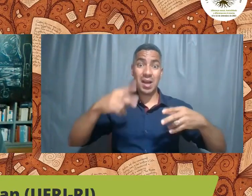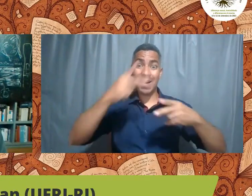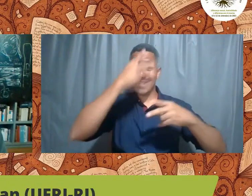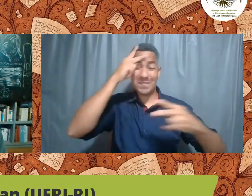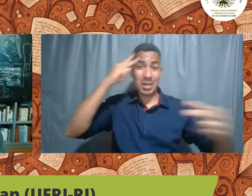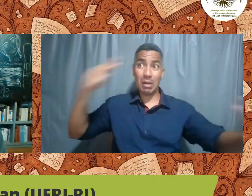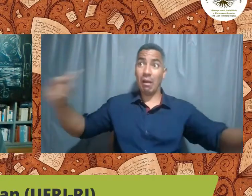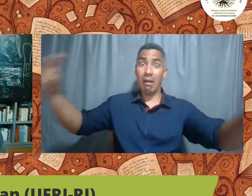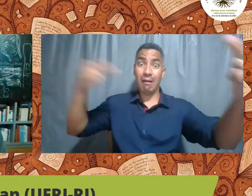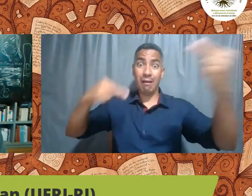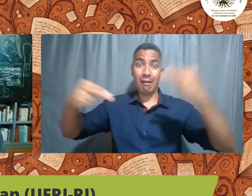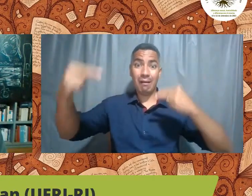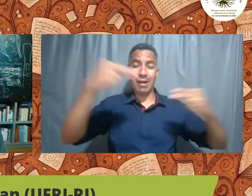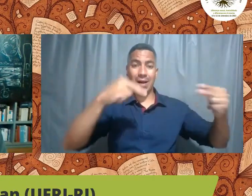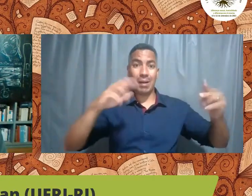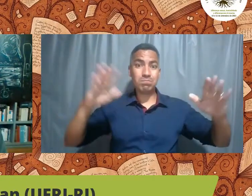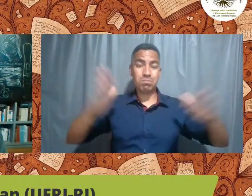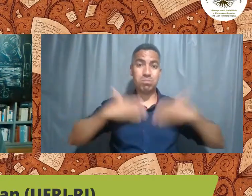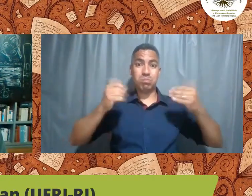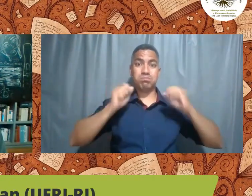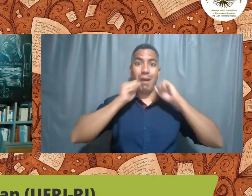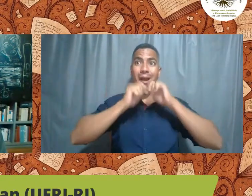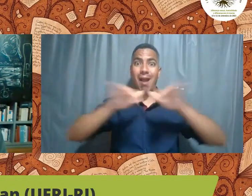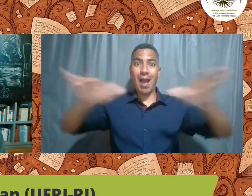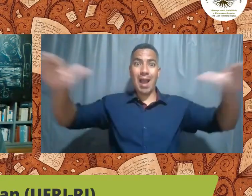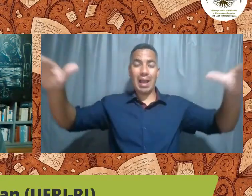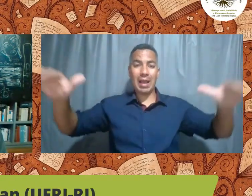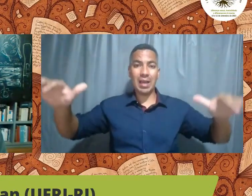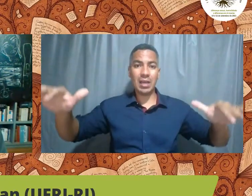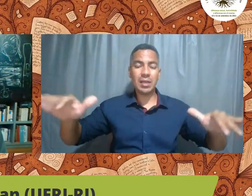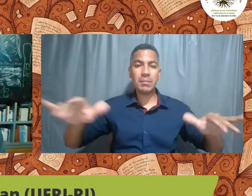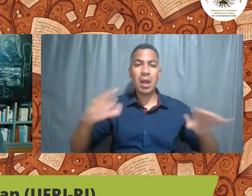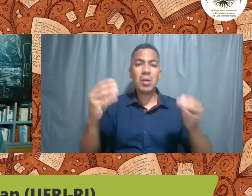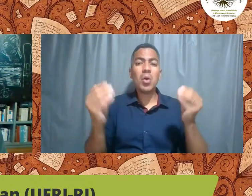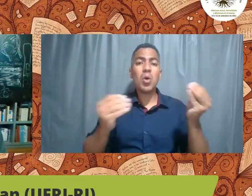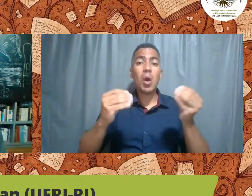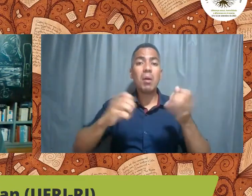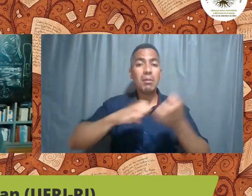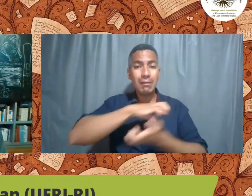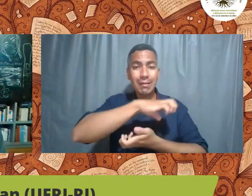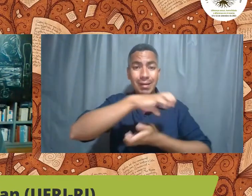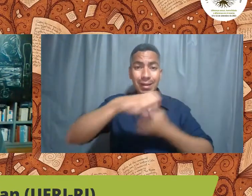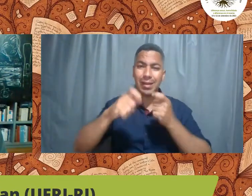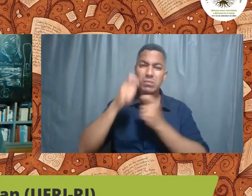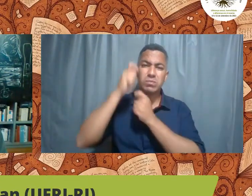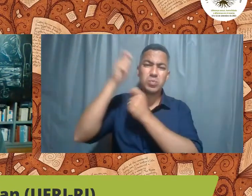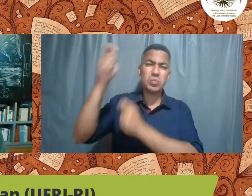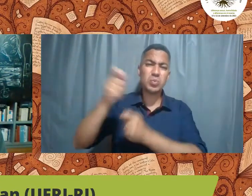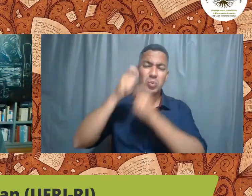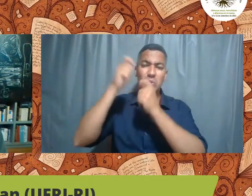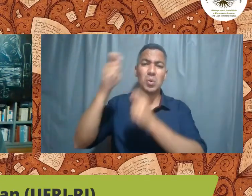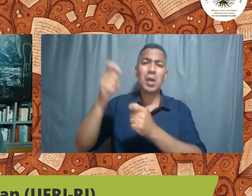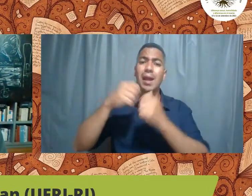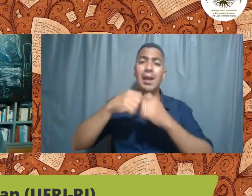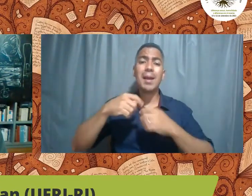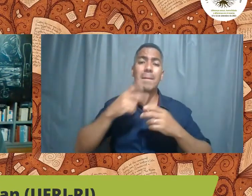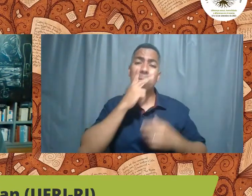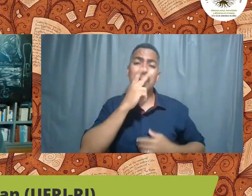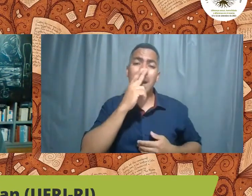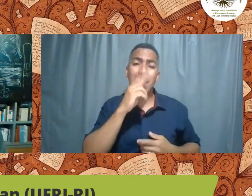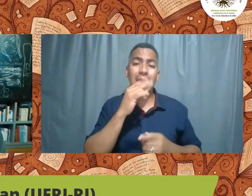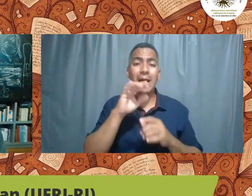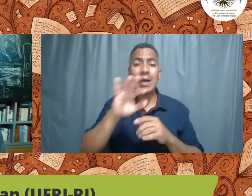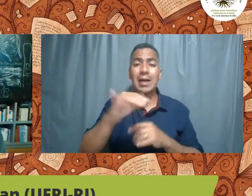ato performático que ela fez, né? Ela está dizendo que os seios iam parar